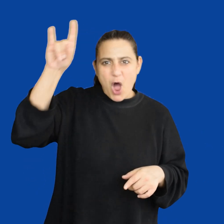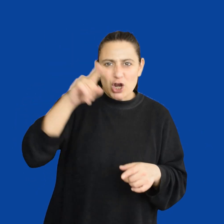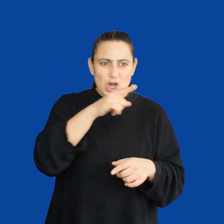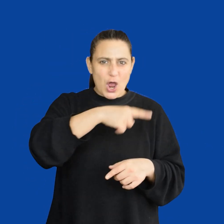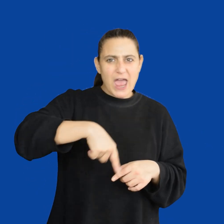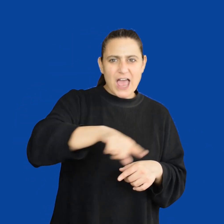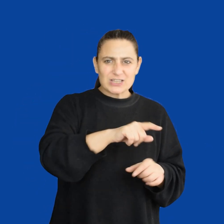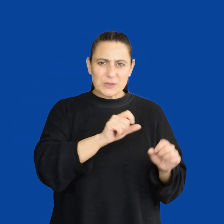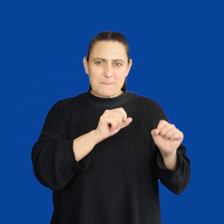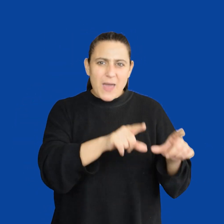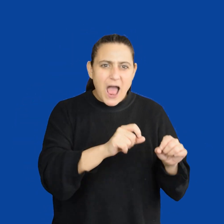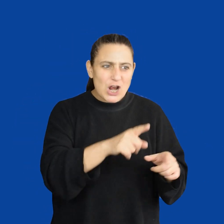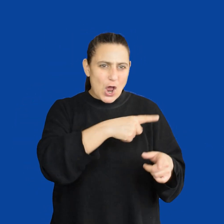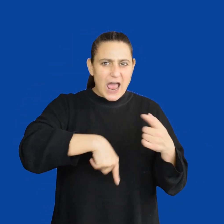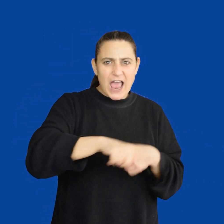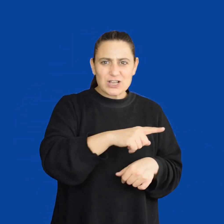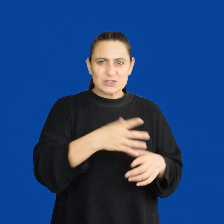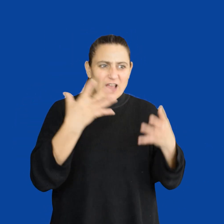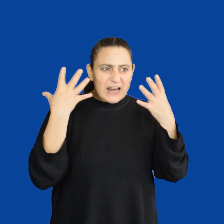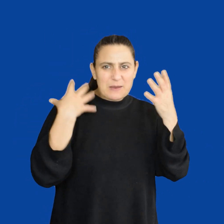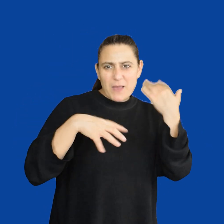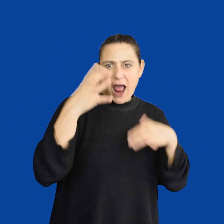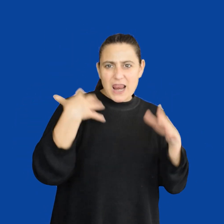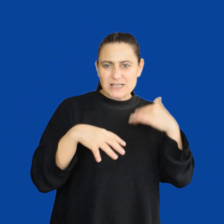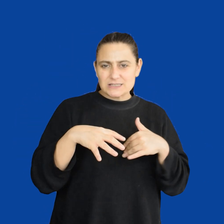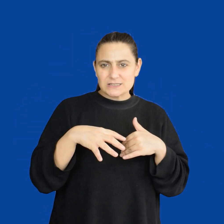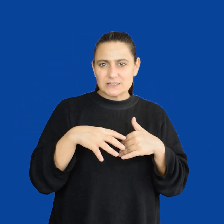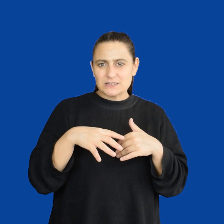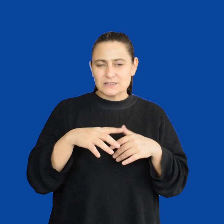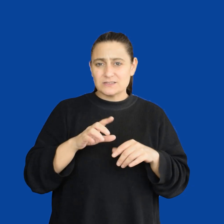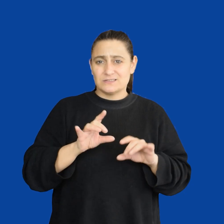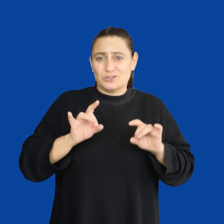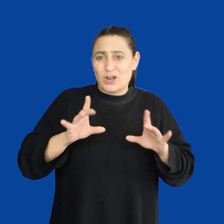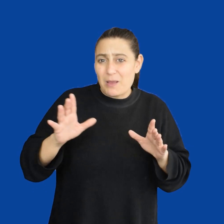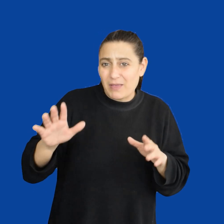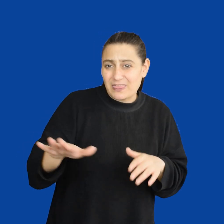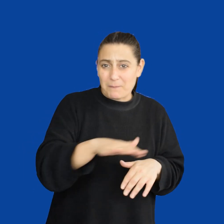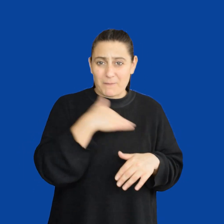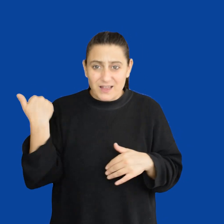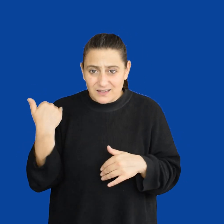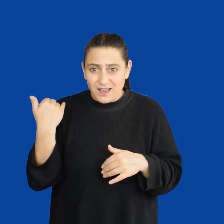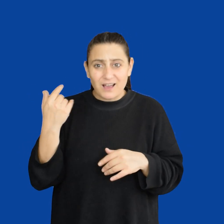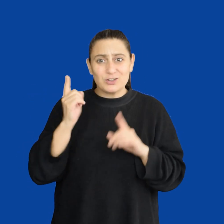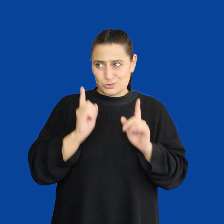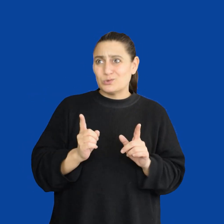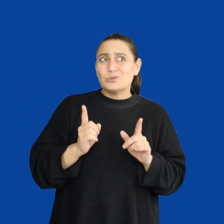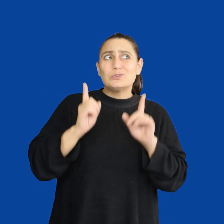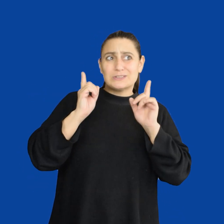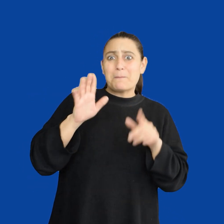de un enemigo cuyos rasgos corresponden a los de un demonio intentando sembrar perversidad. No se lo